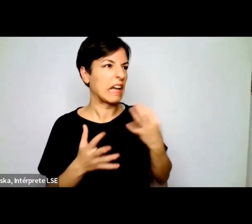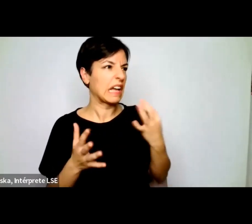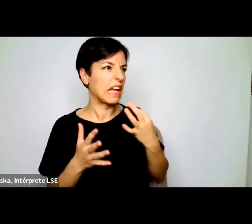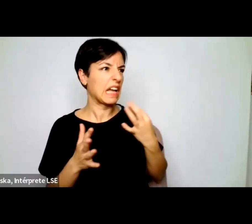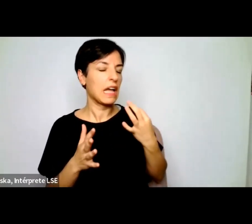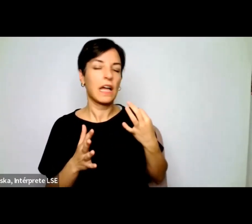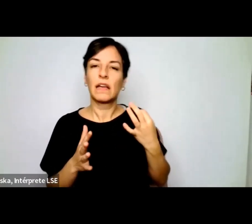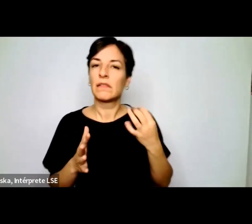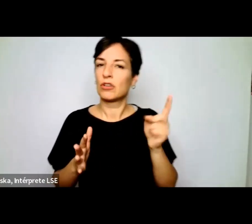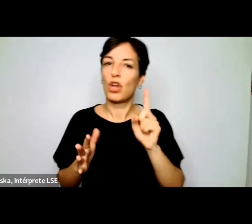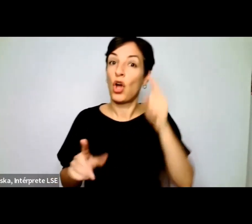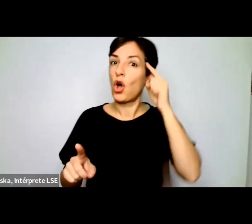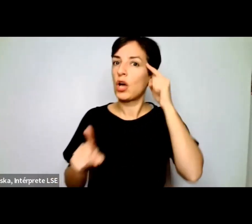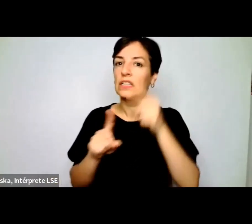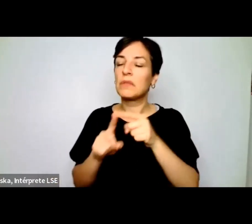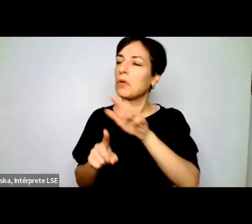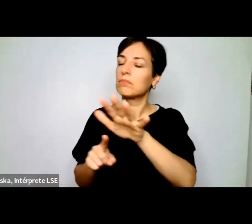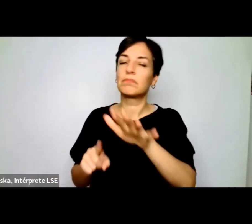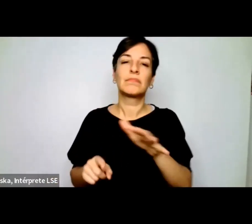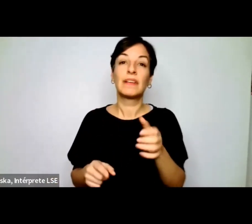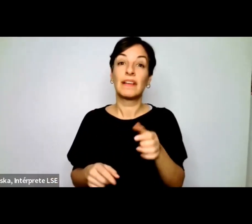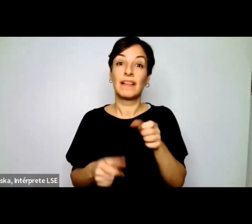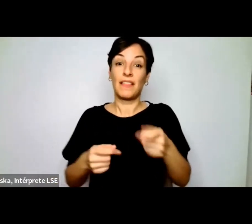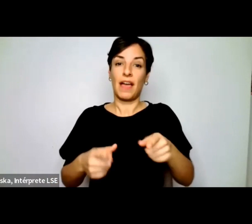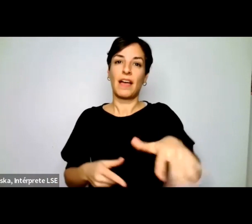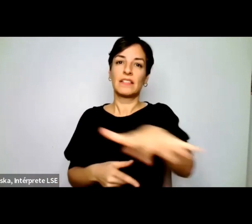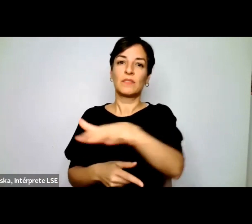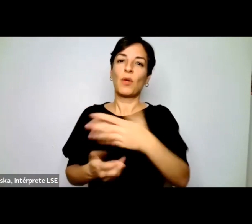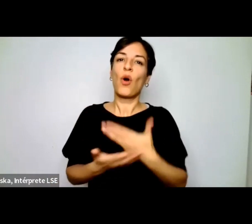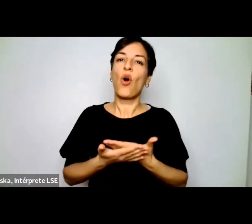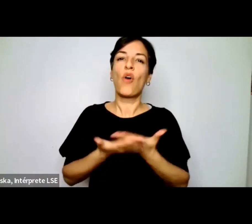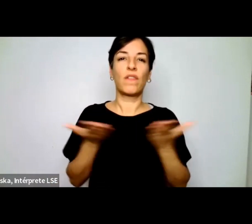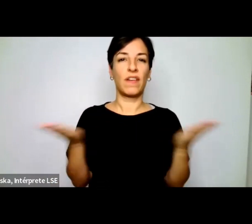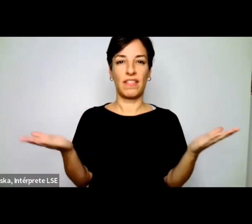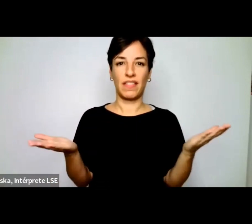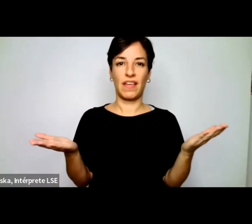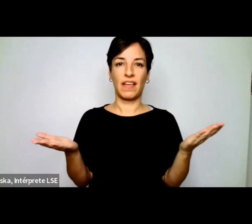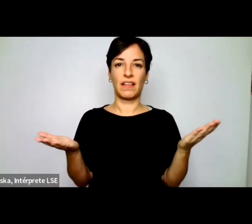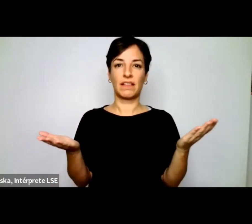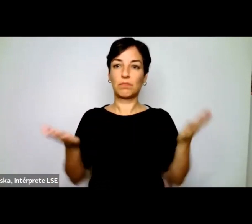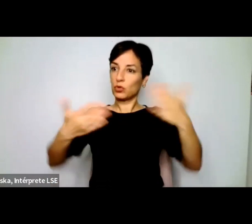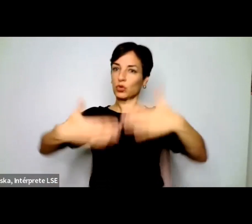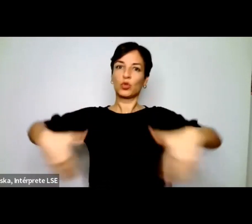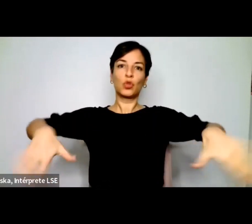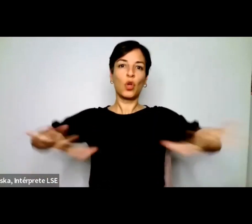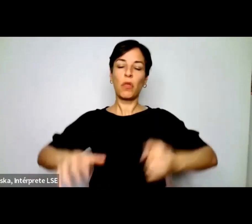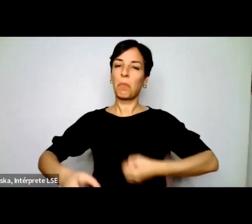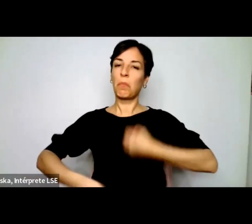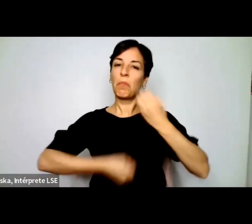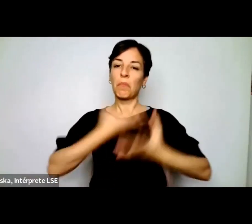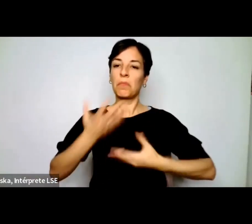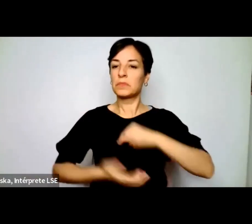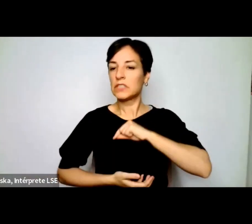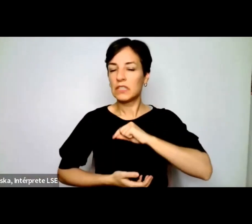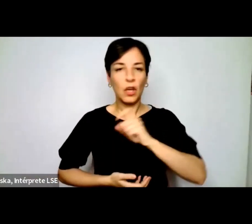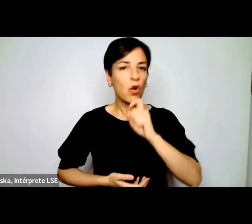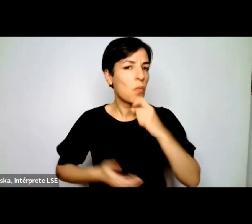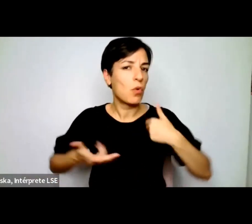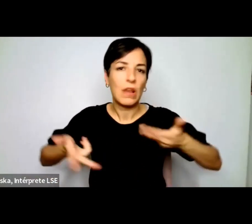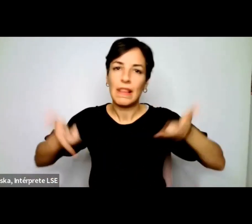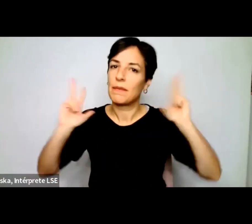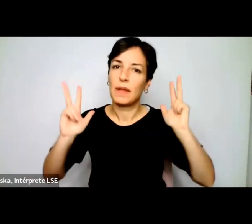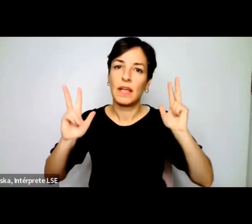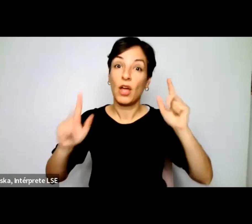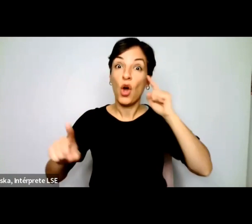crear un espacio de confianza en donde todas las partes van a poder expresar lo que se siente para